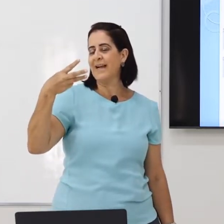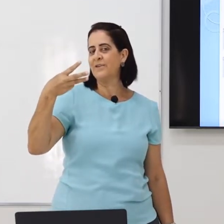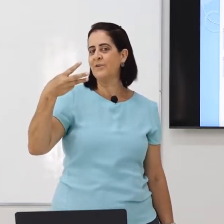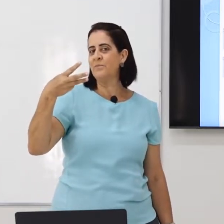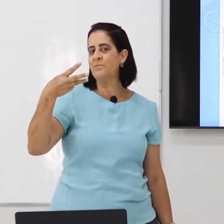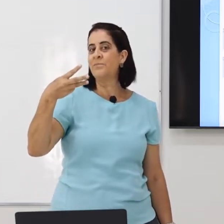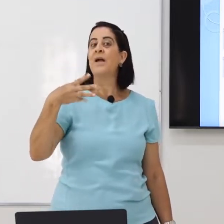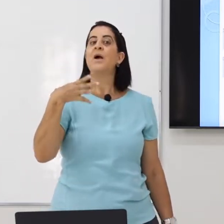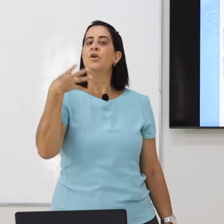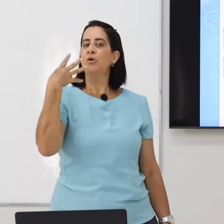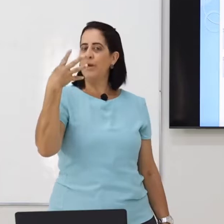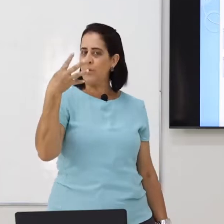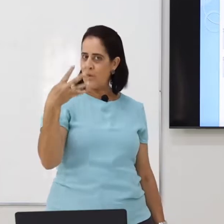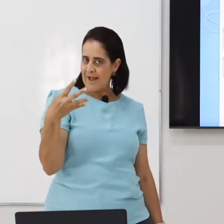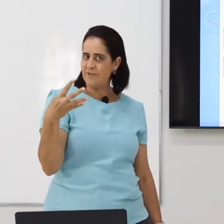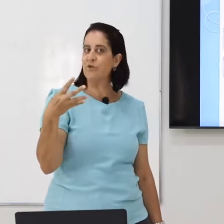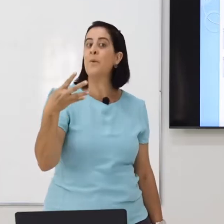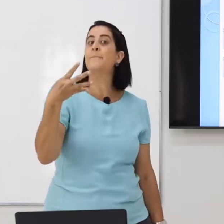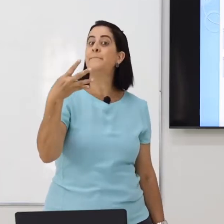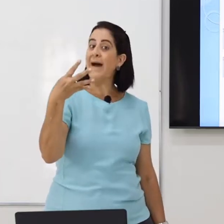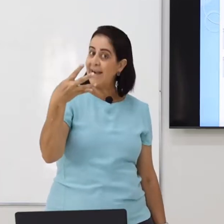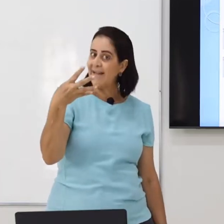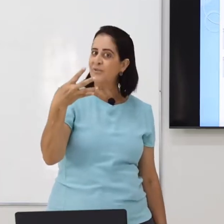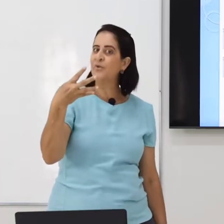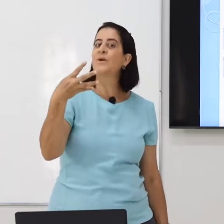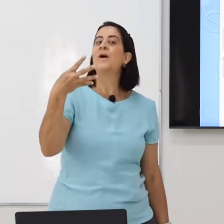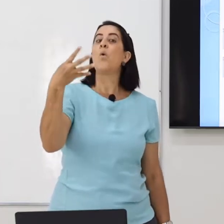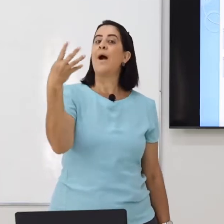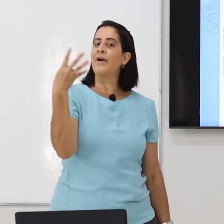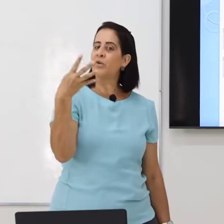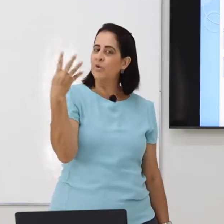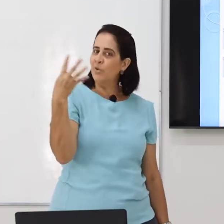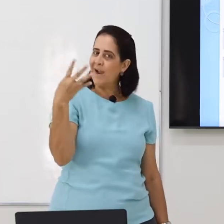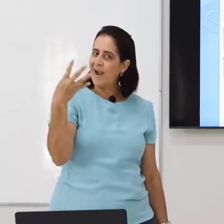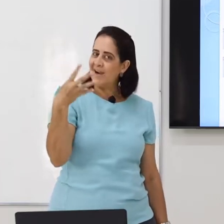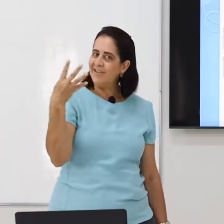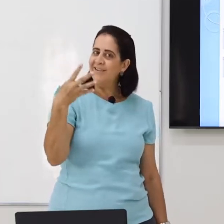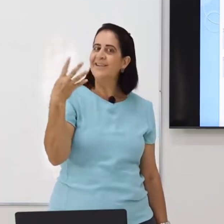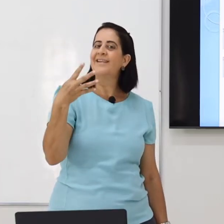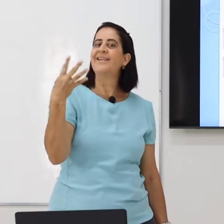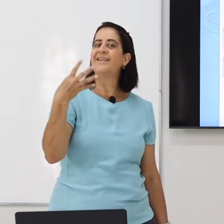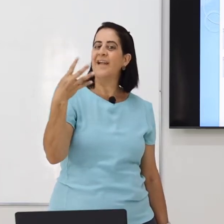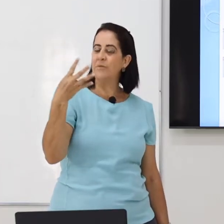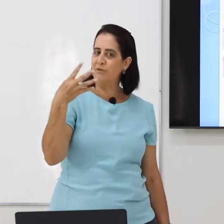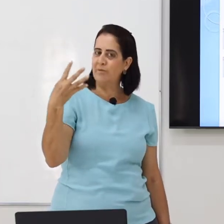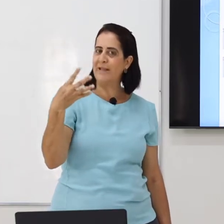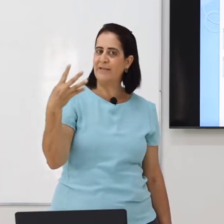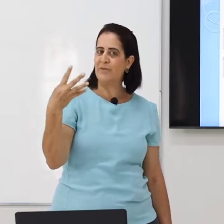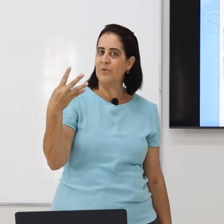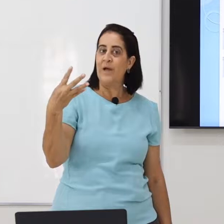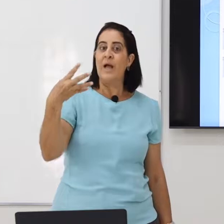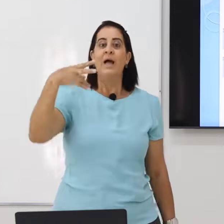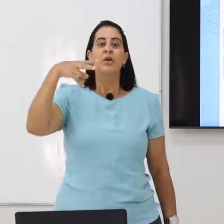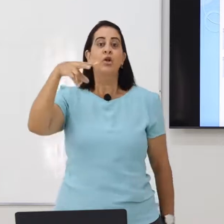Certo? Número 4, parado. Quarto lugar, tem o movimento.